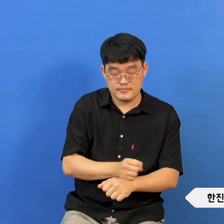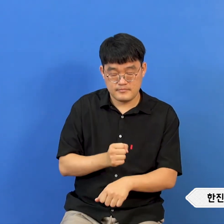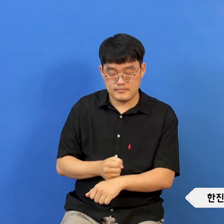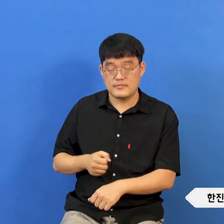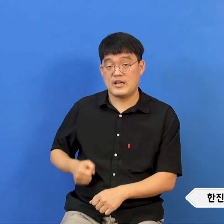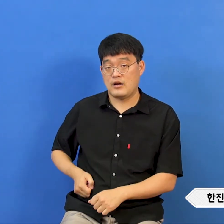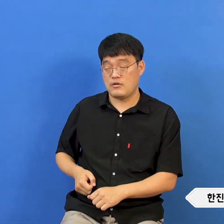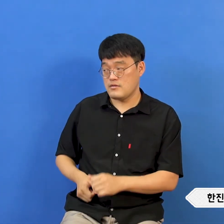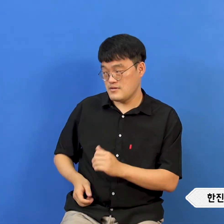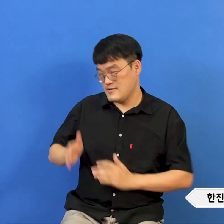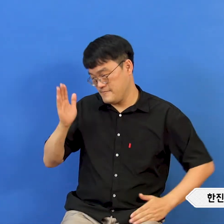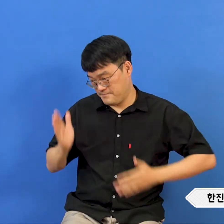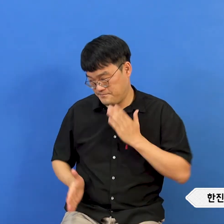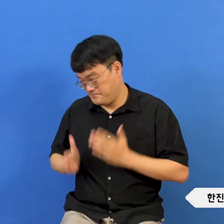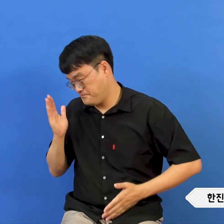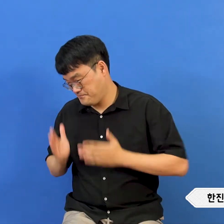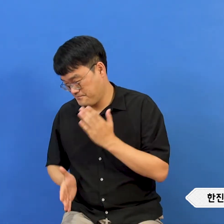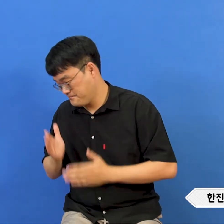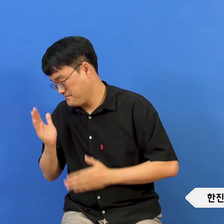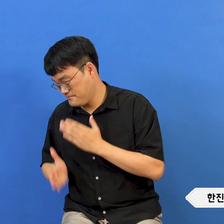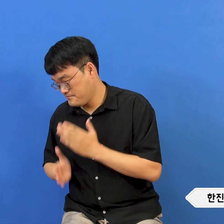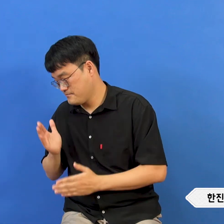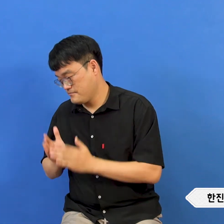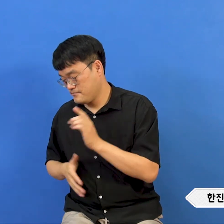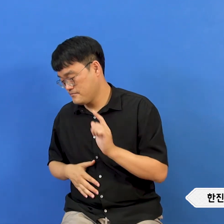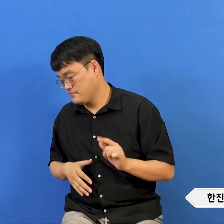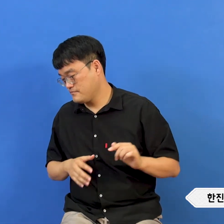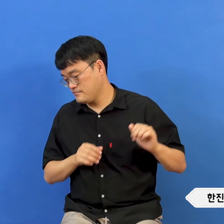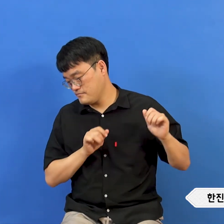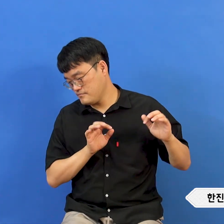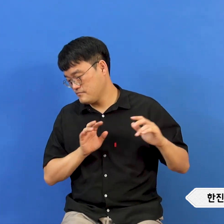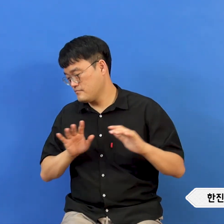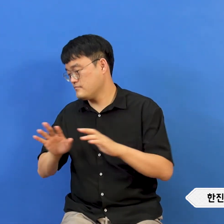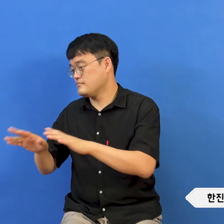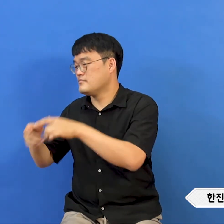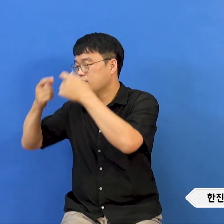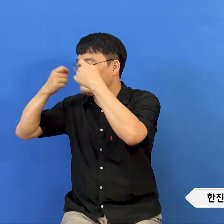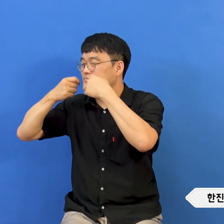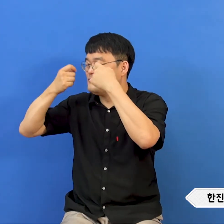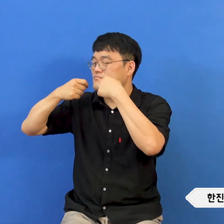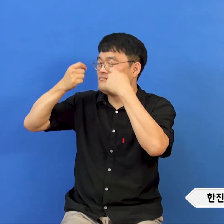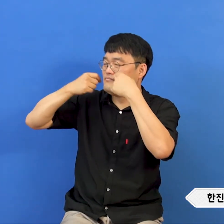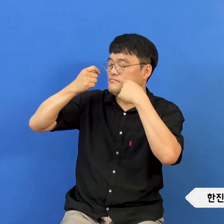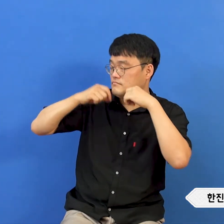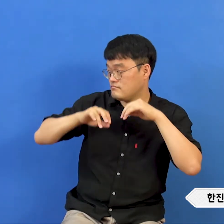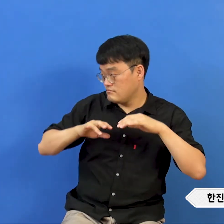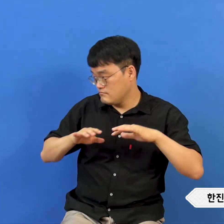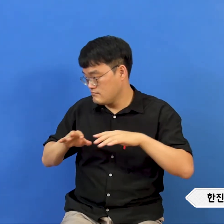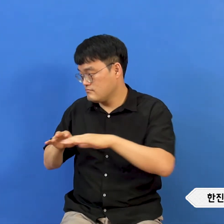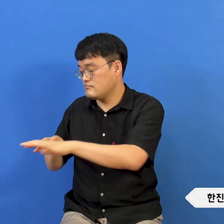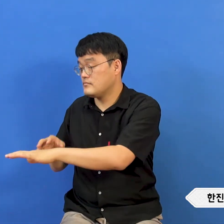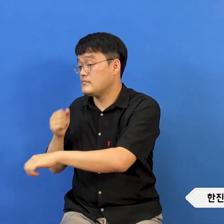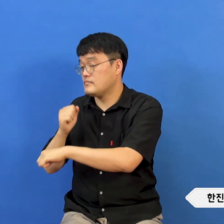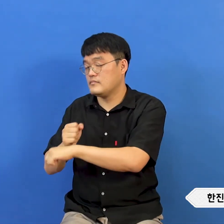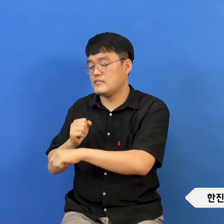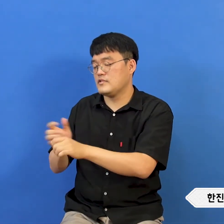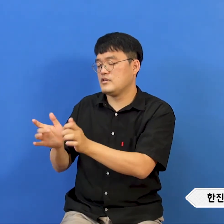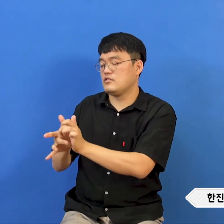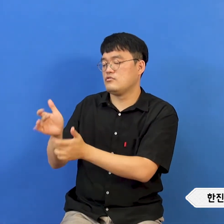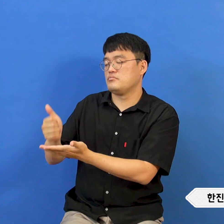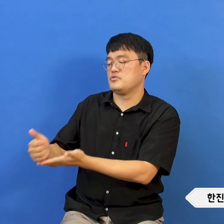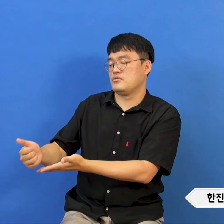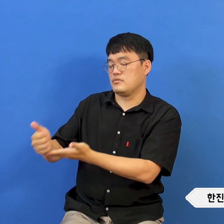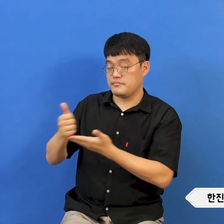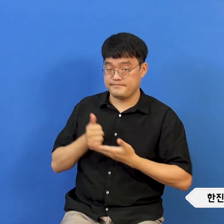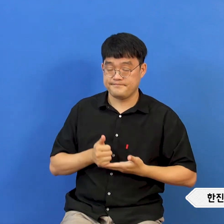내서 앞으로 나갔습니다. 줄줄이 눈물을 흘리면서 앞으로 나가서 예수님을